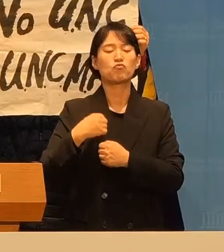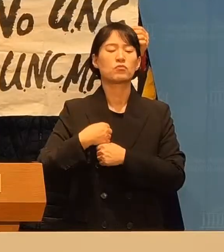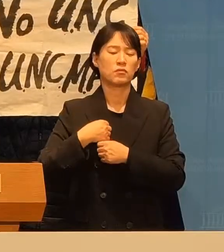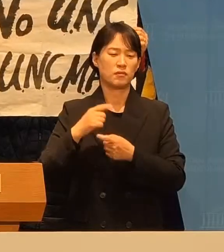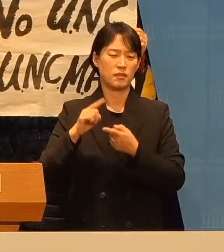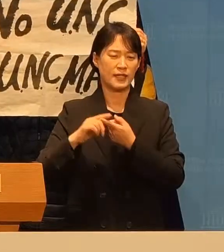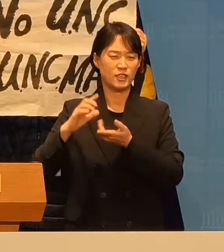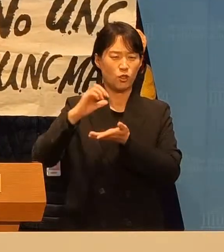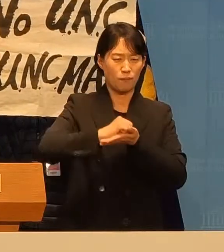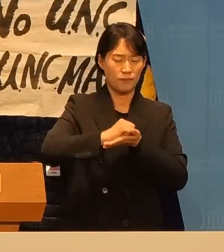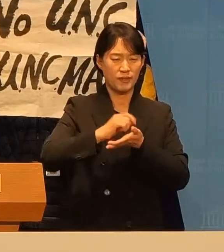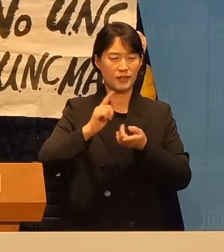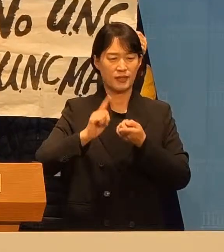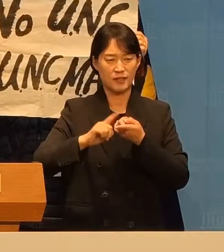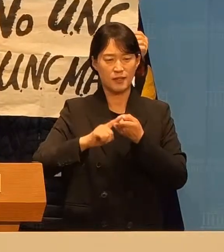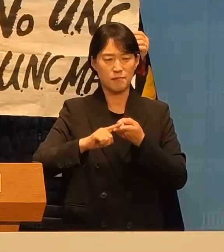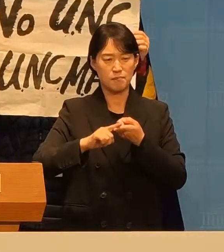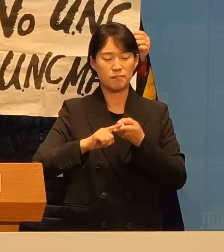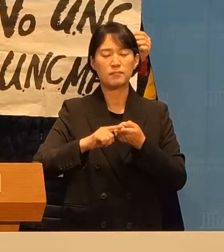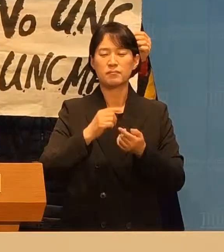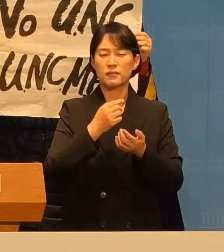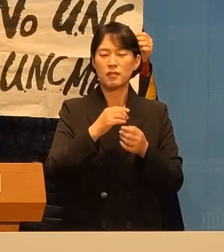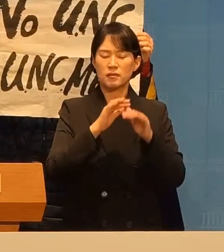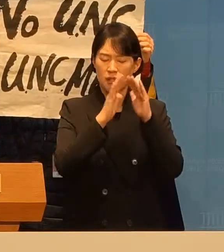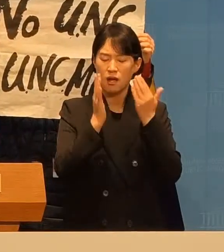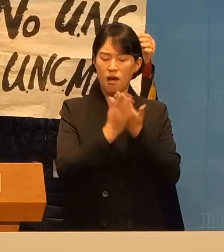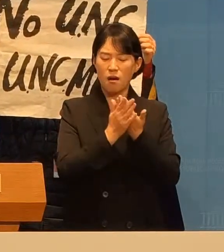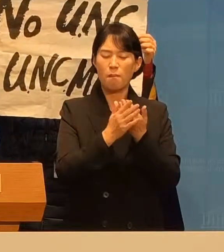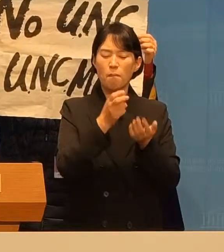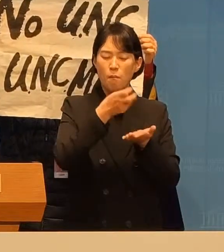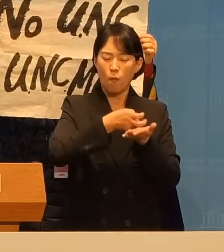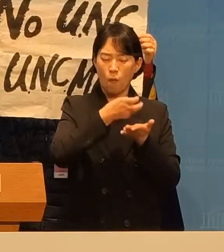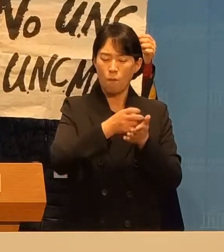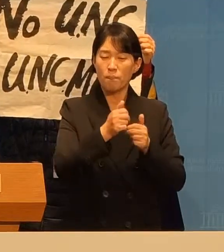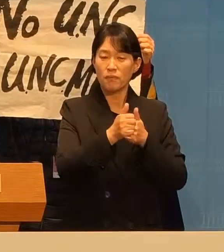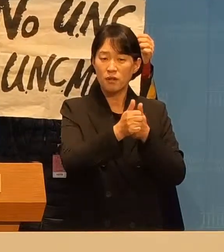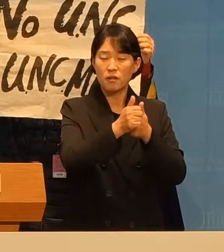관한 야전 교범 25-3 이런 것에 따라 보면